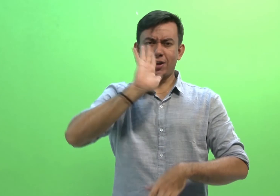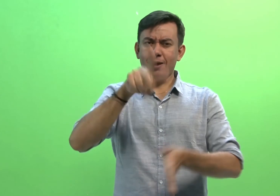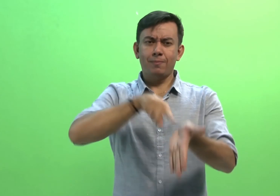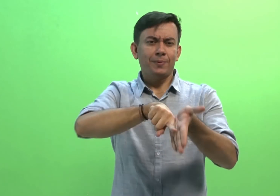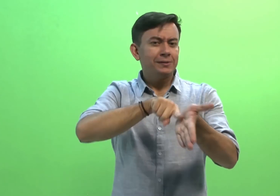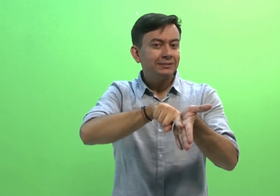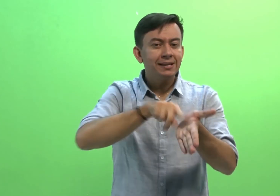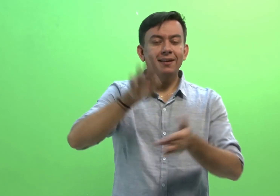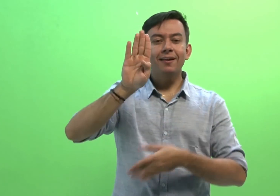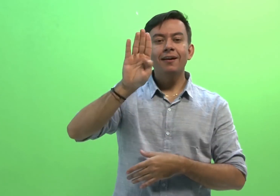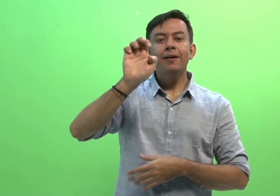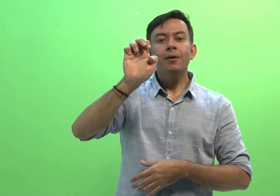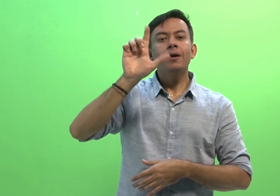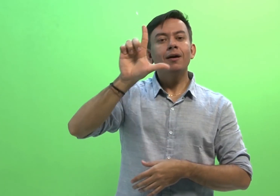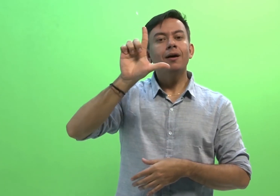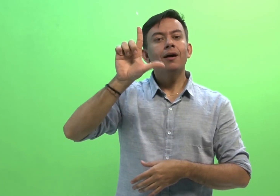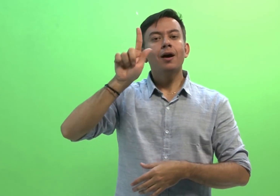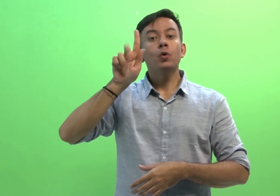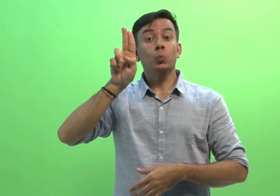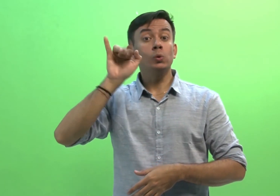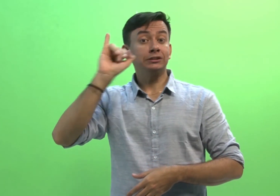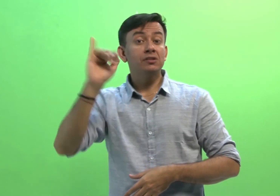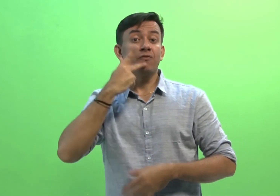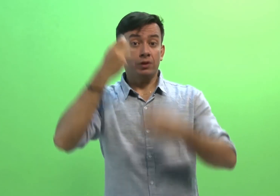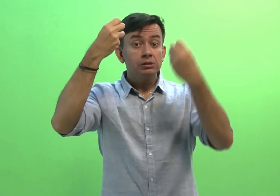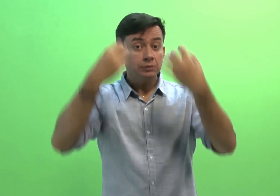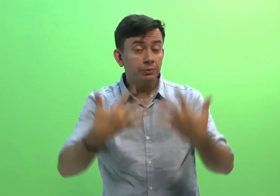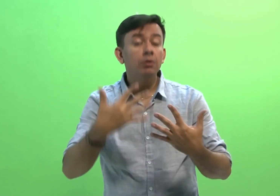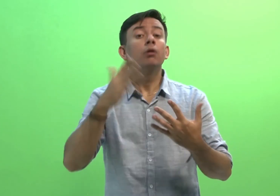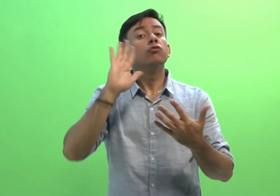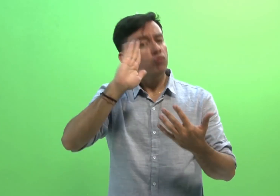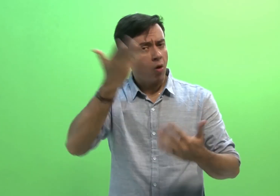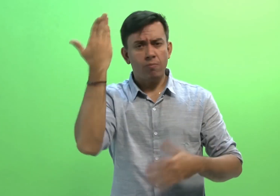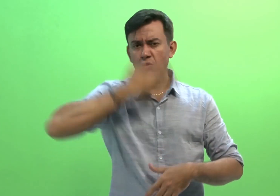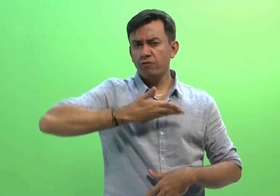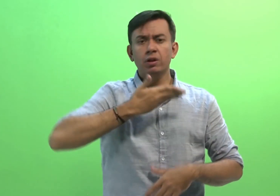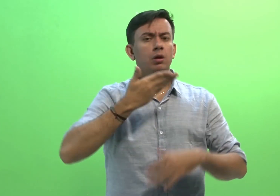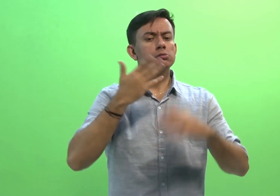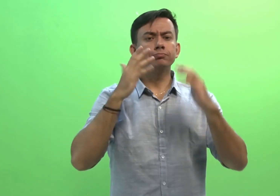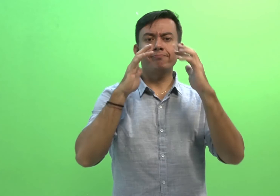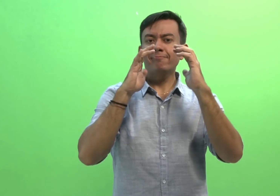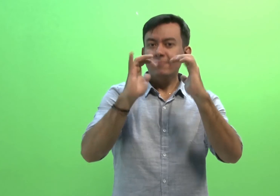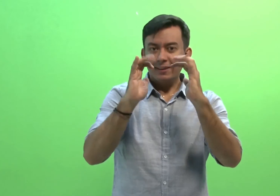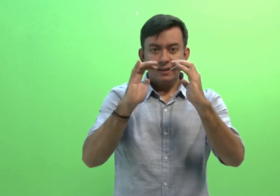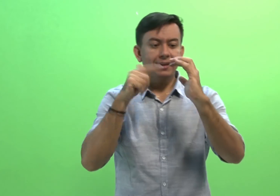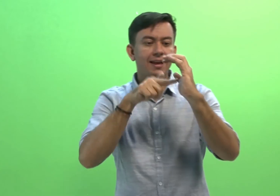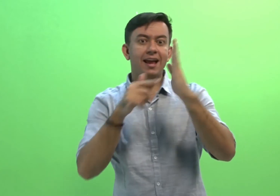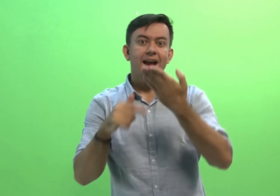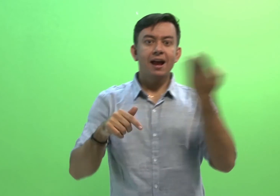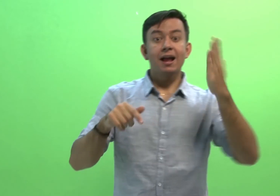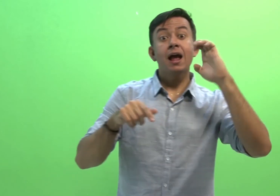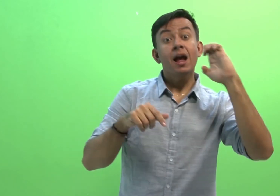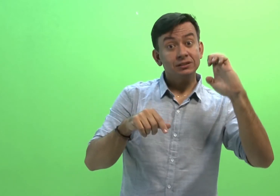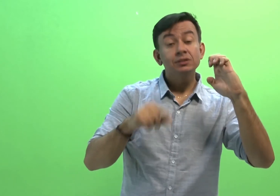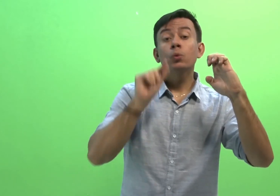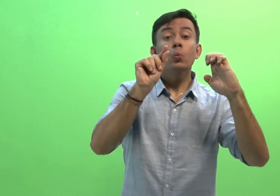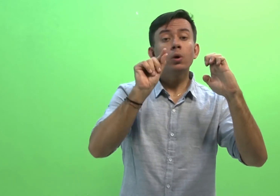cérebro, assim como Belude disse, e está comprovado isso, o cérebro, tanto o hemisfério esquerdo, então